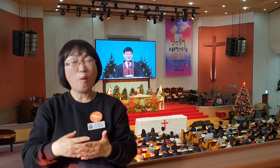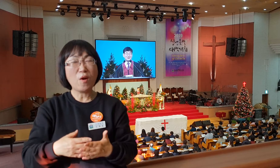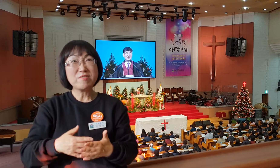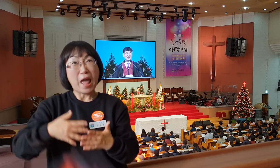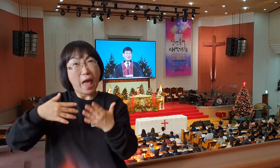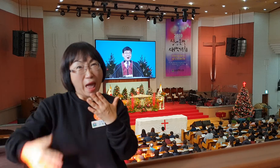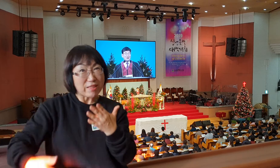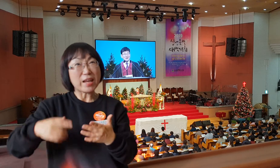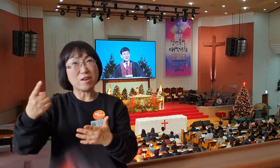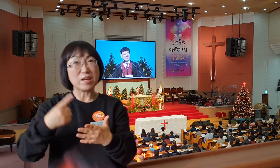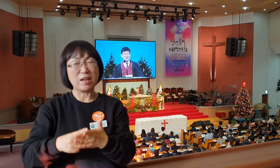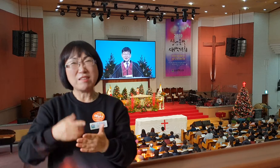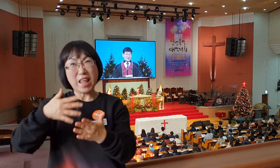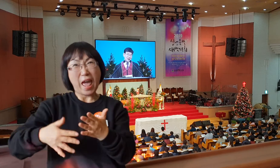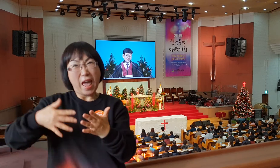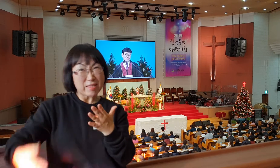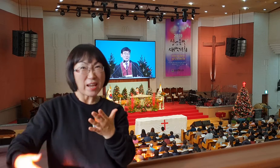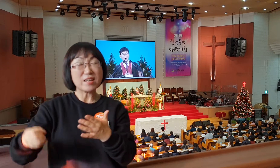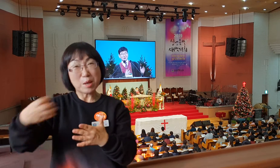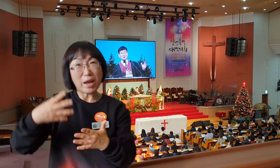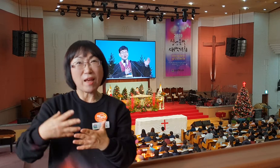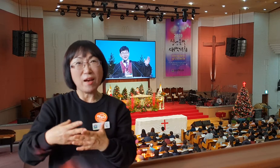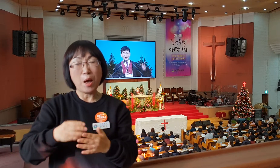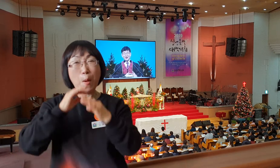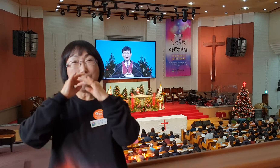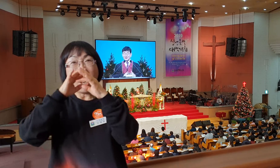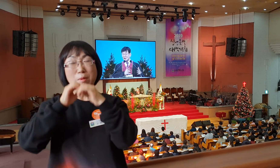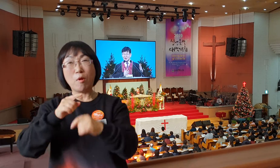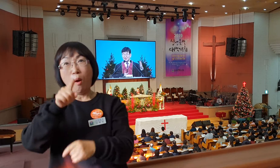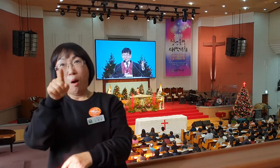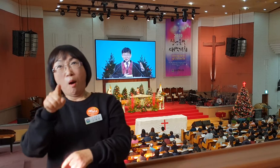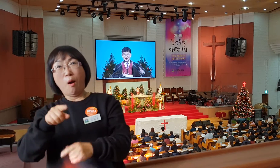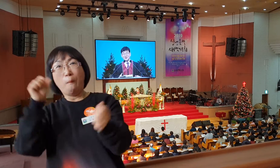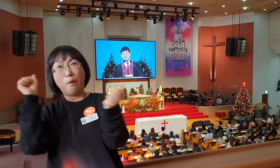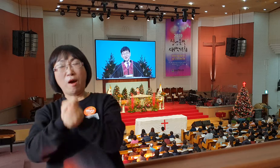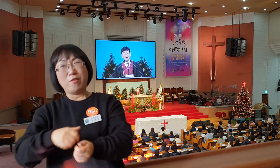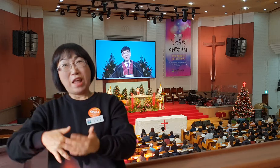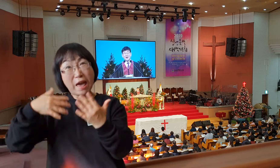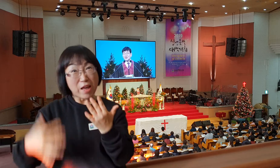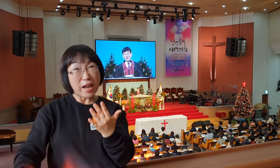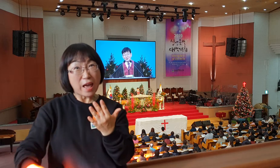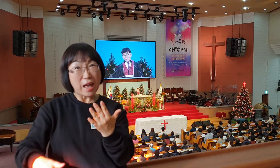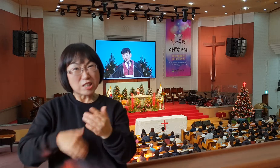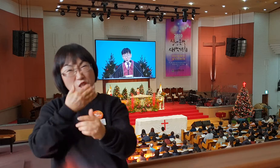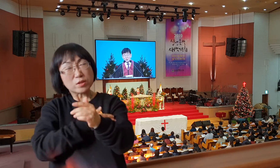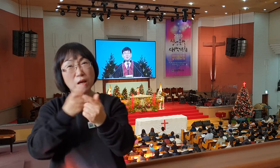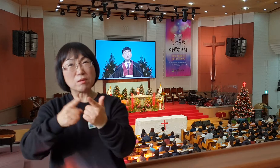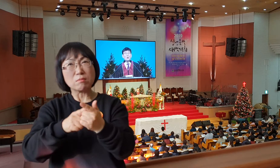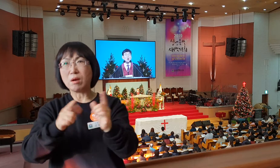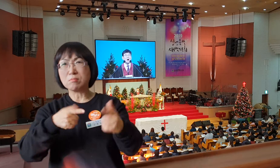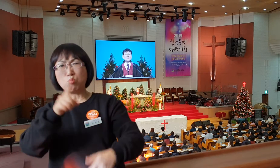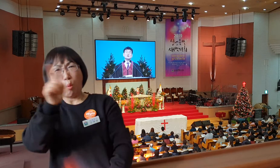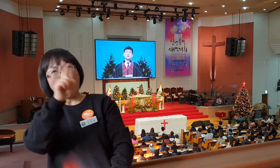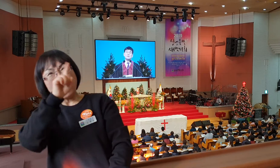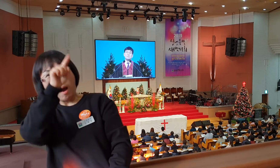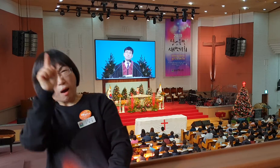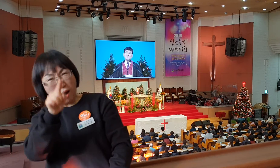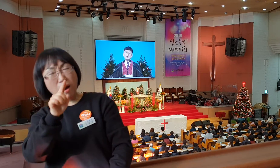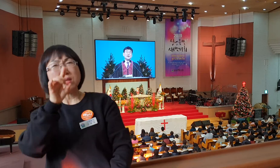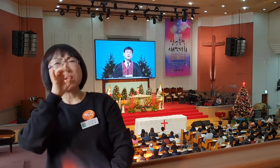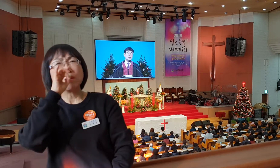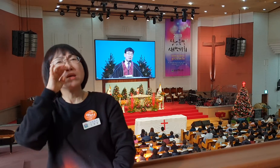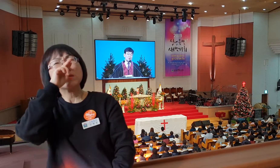대단하다고 방언한다고 사람들이 대단하다 대단하다 대단한 능력이다 그럽니까? 아니에요 이 주의들은 뭔가 하는 거예요